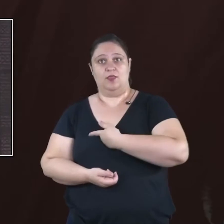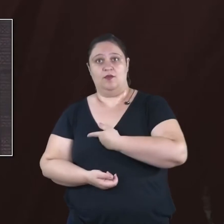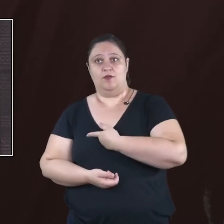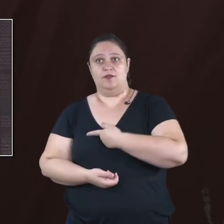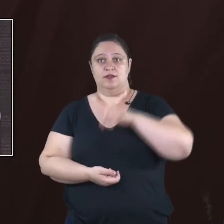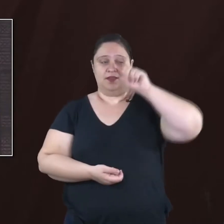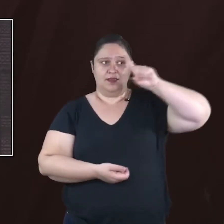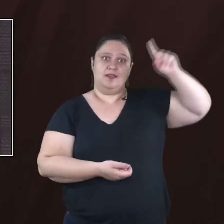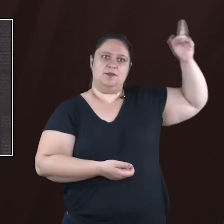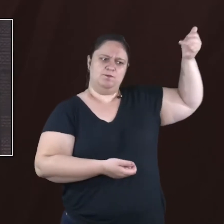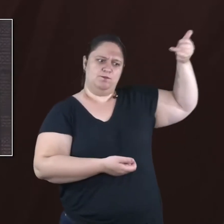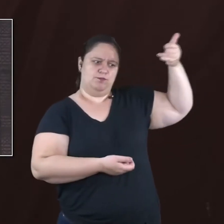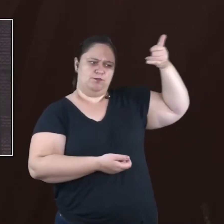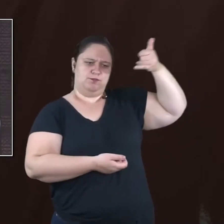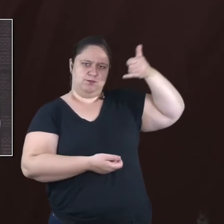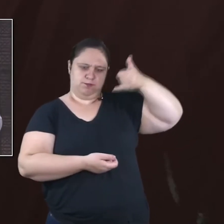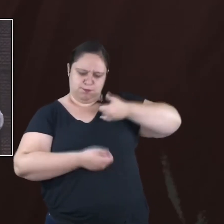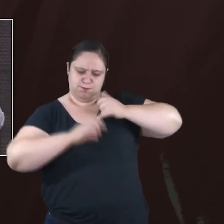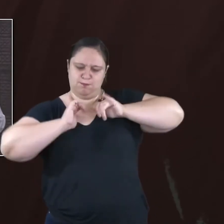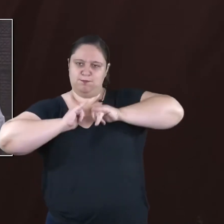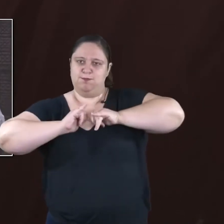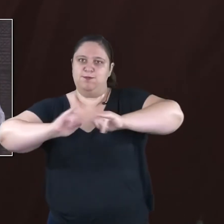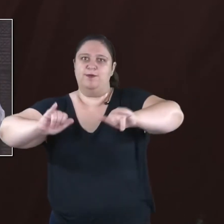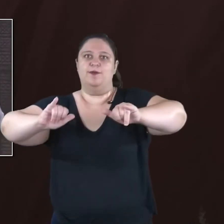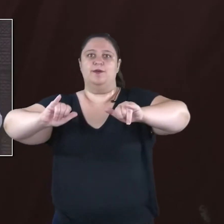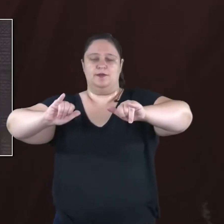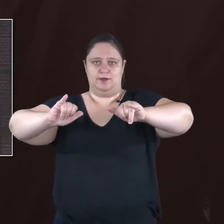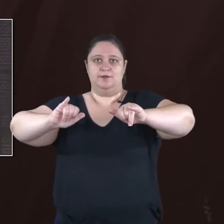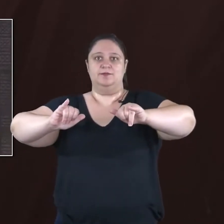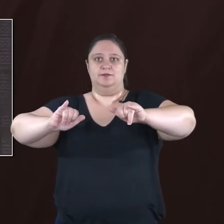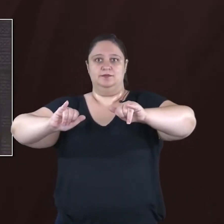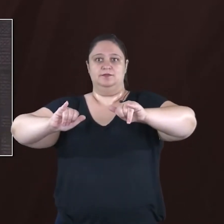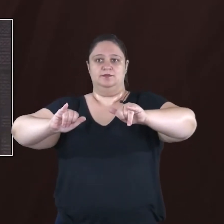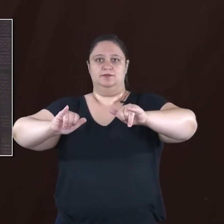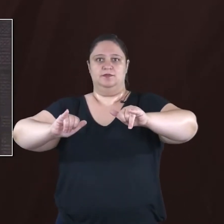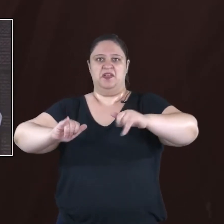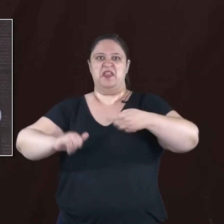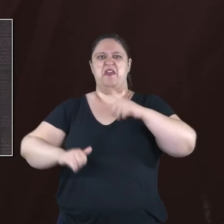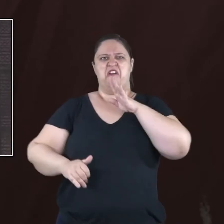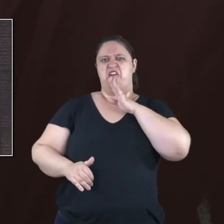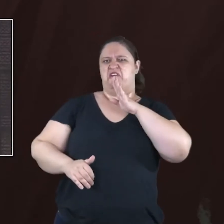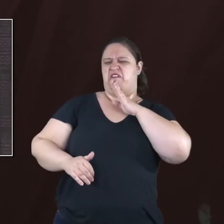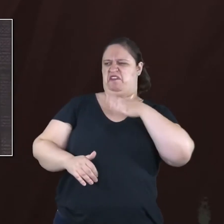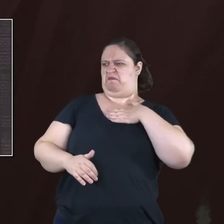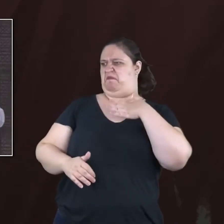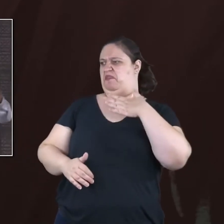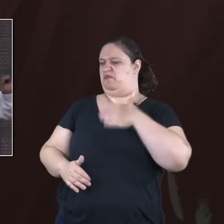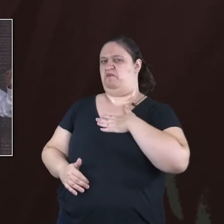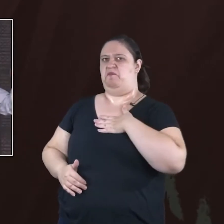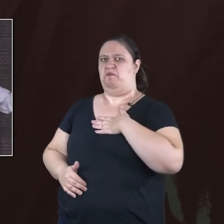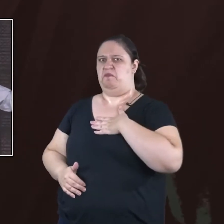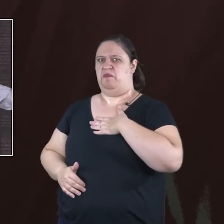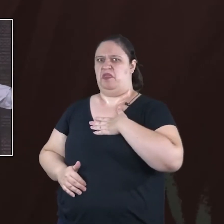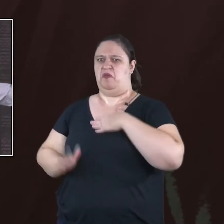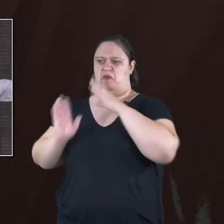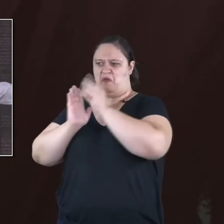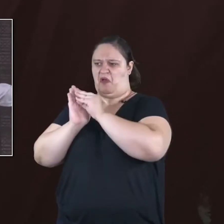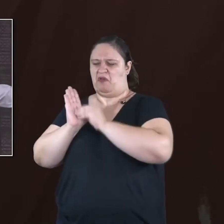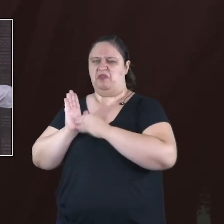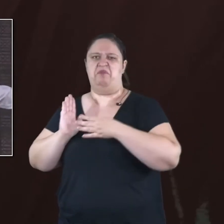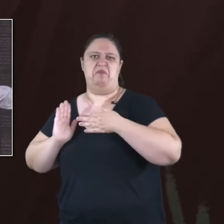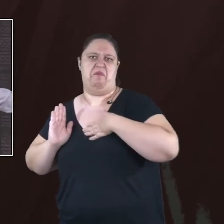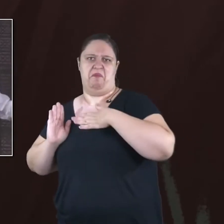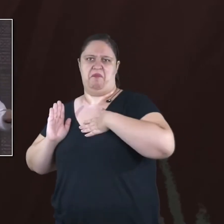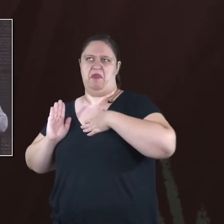da parte do próprio Deus. Não vem do meu estoque de conhecimento, não vem do meu arquivo